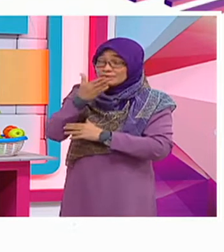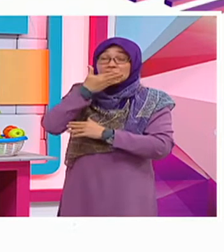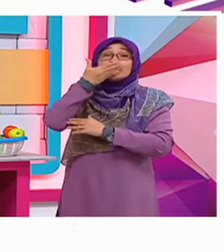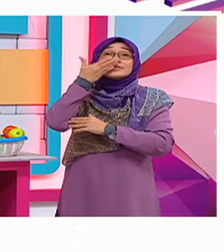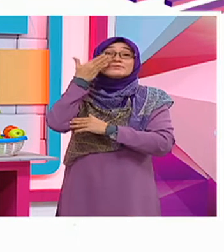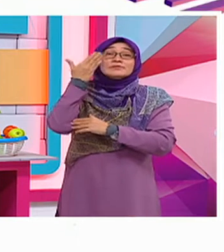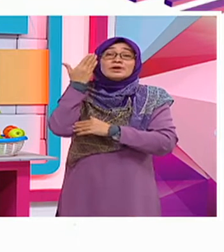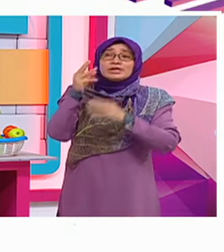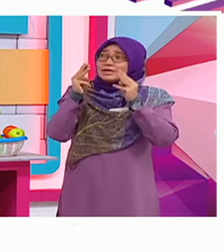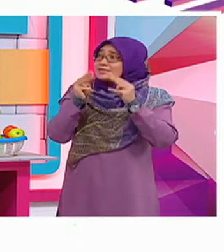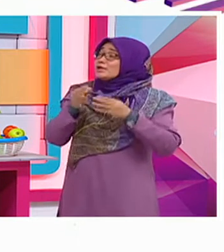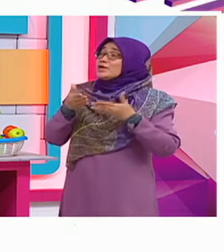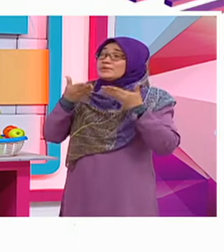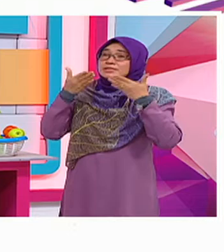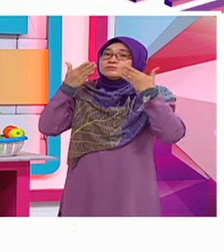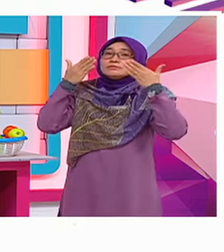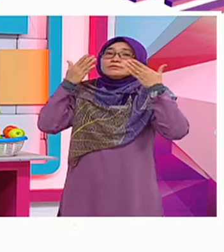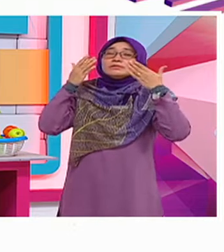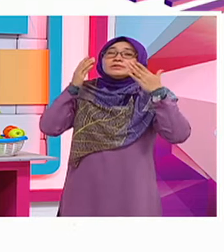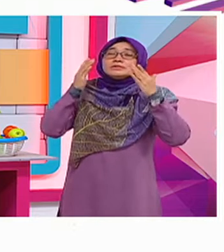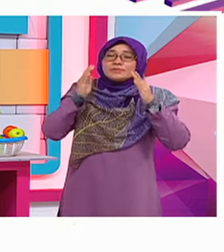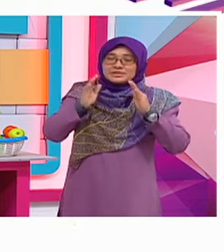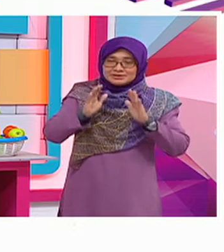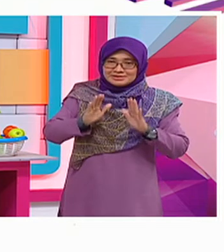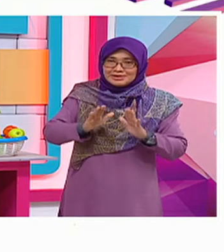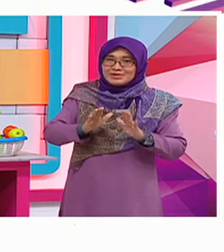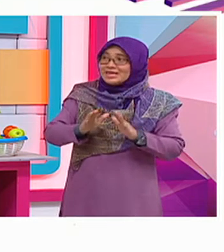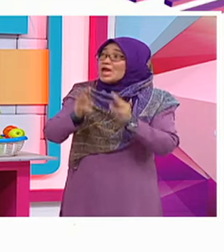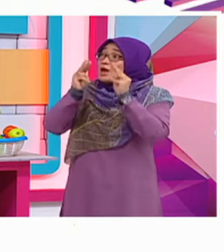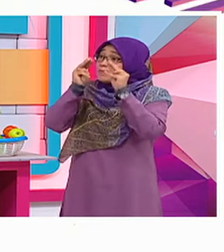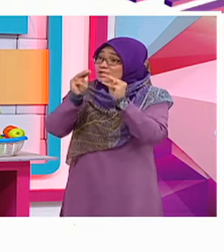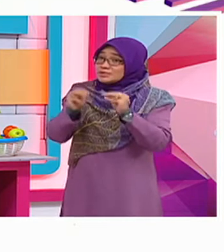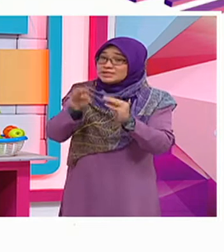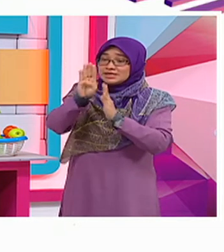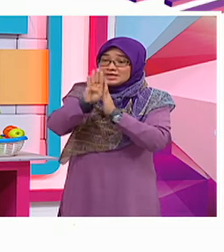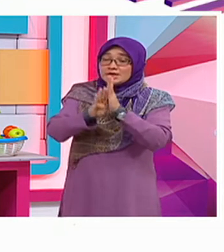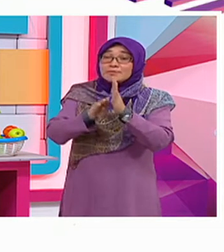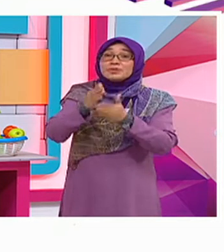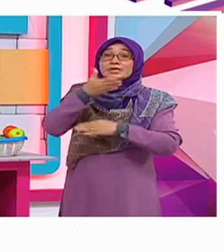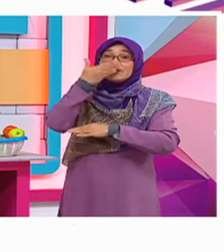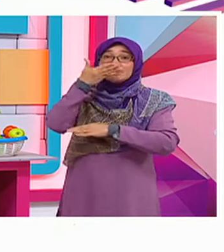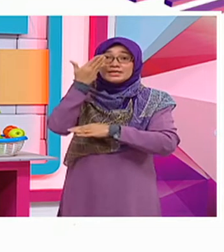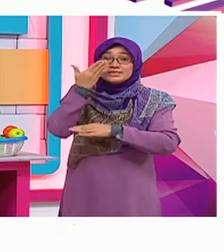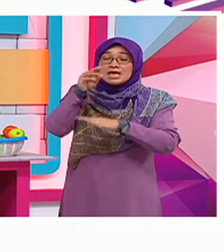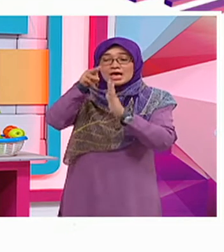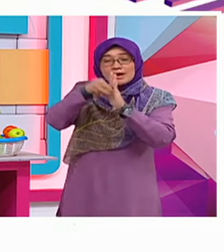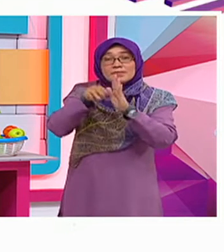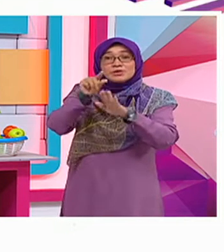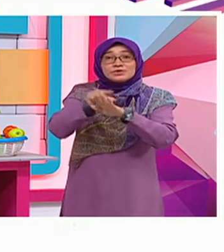bernafas Revalina fast manusia bernafas menggunakan